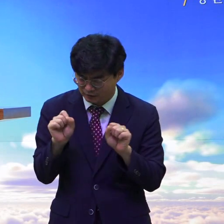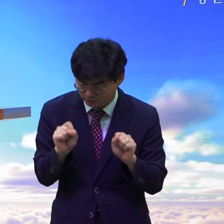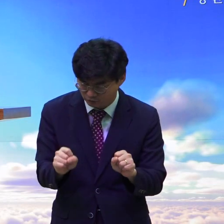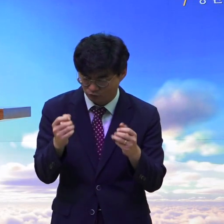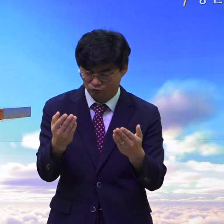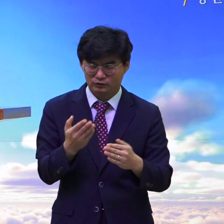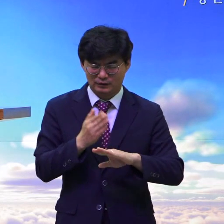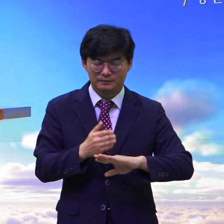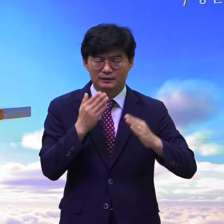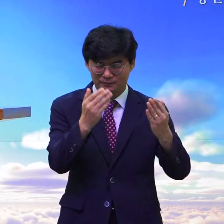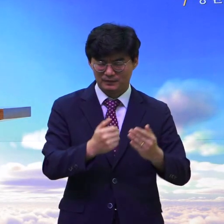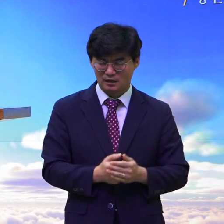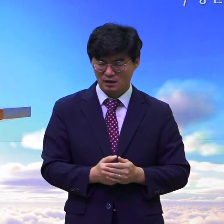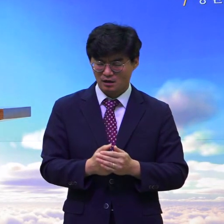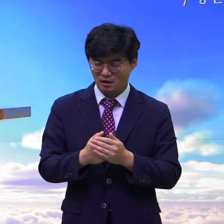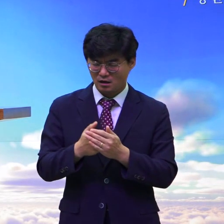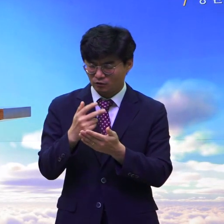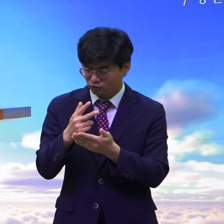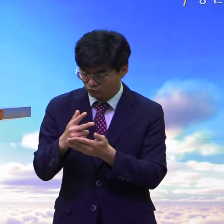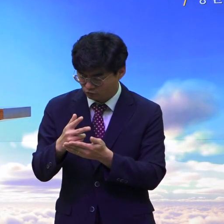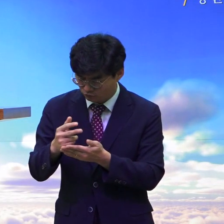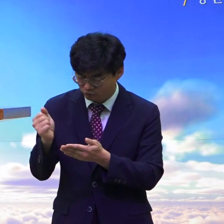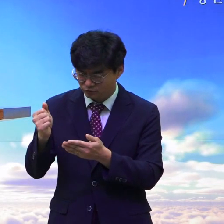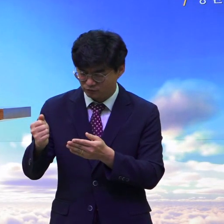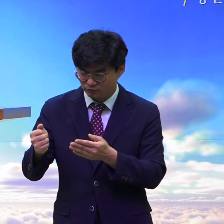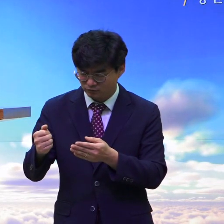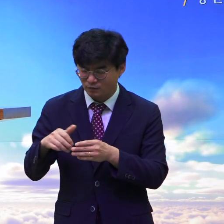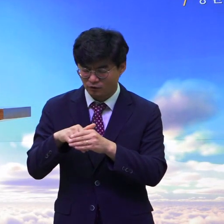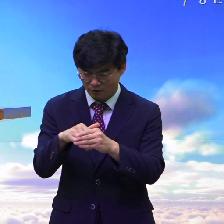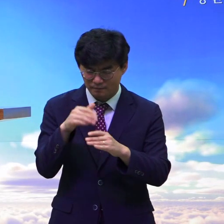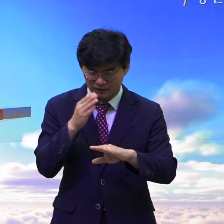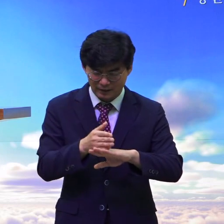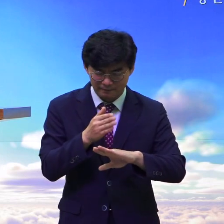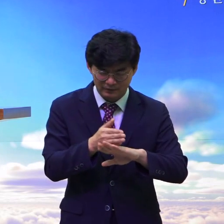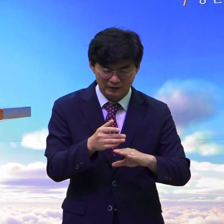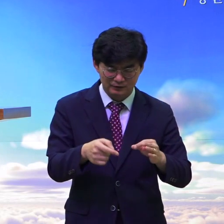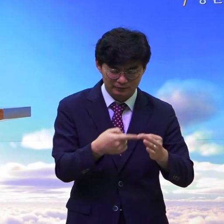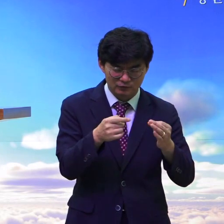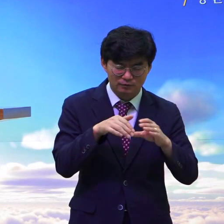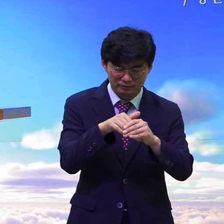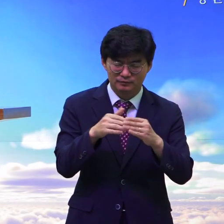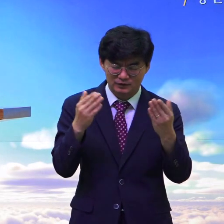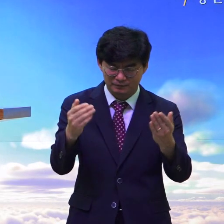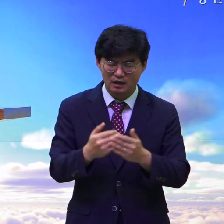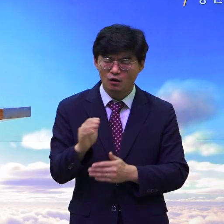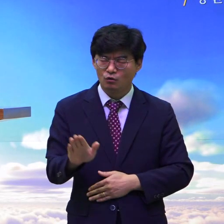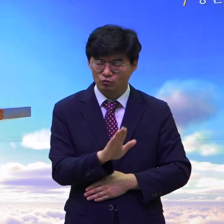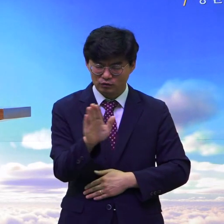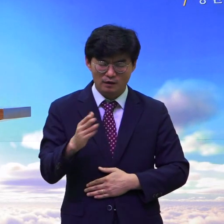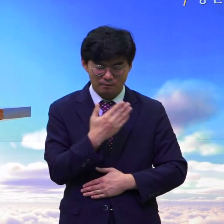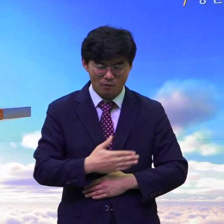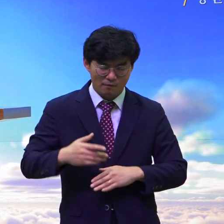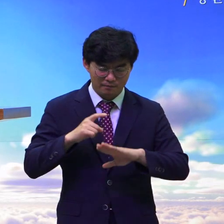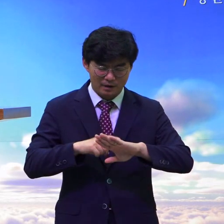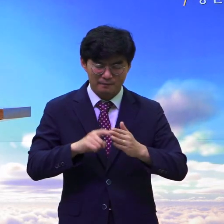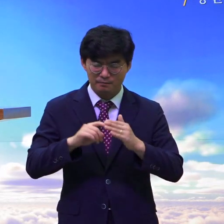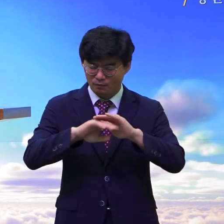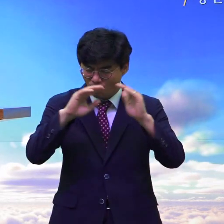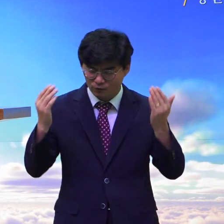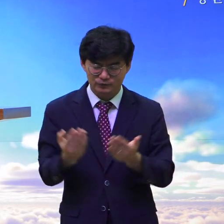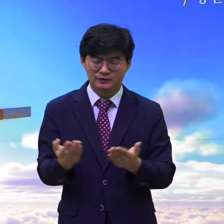감사드립니다. 하나님께 주일 헌금을 드리고 감사의 헌금을 드리며 11조를 드립니다. 우리의 몸과 마음을 주님